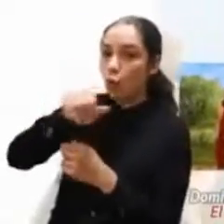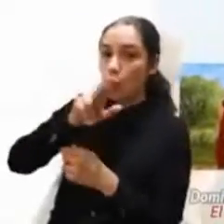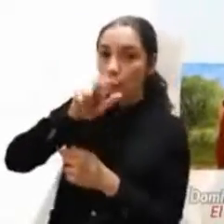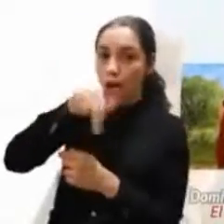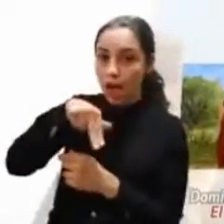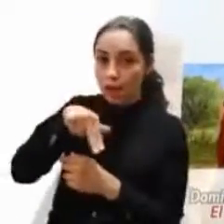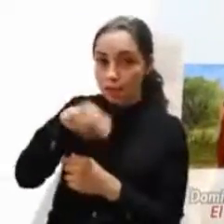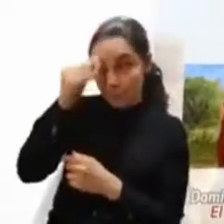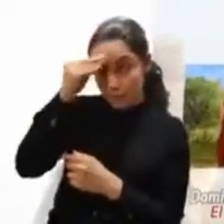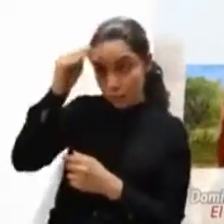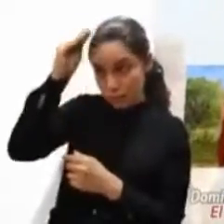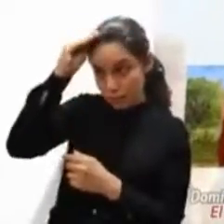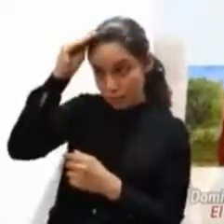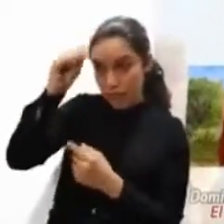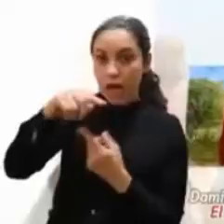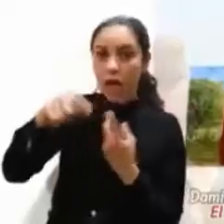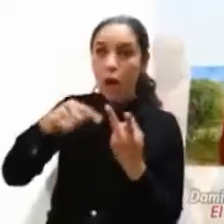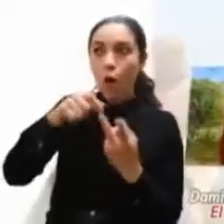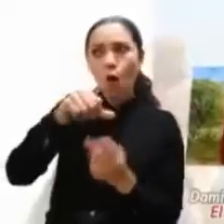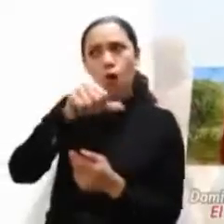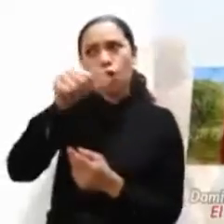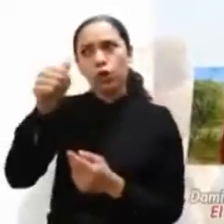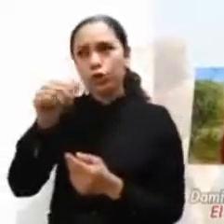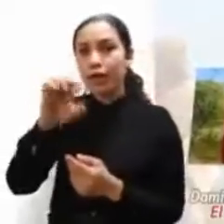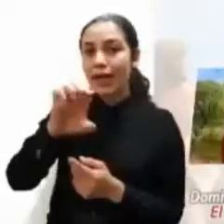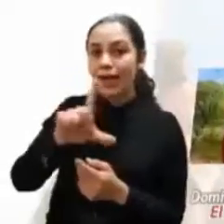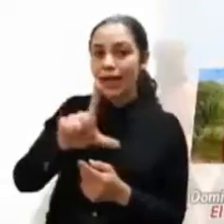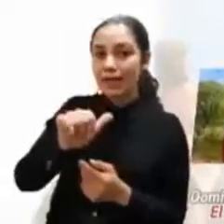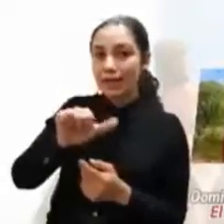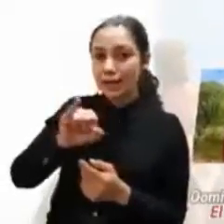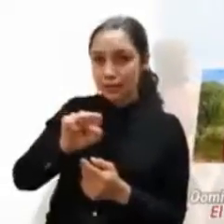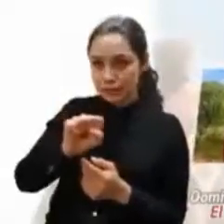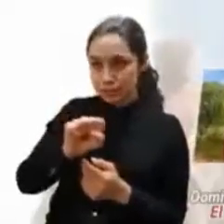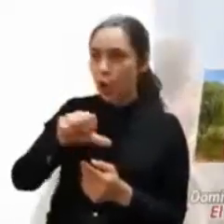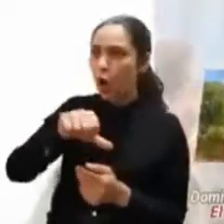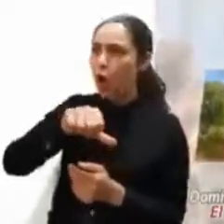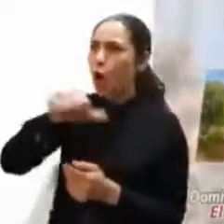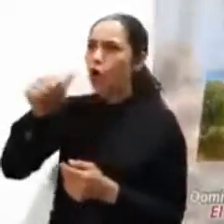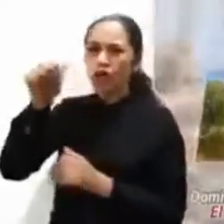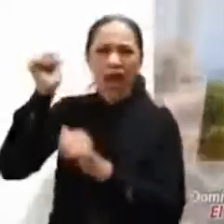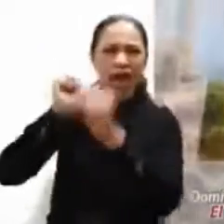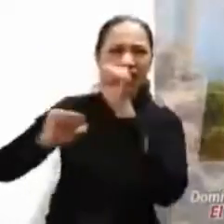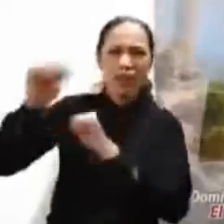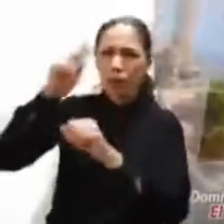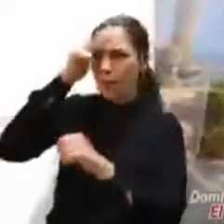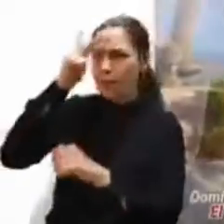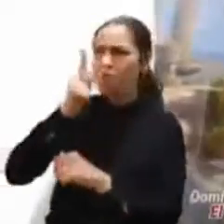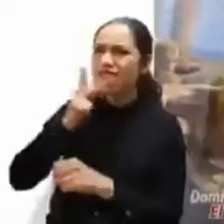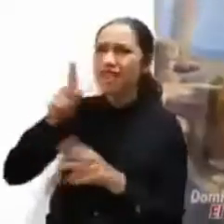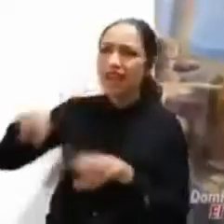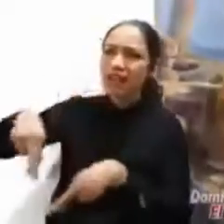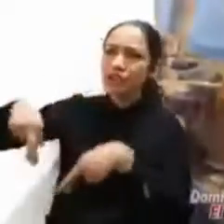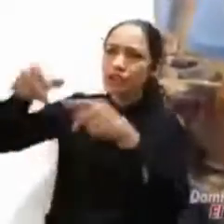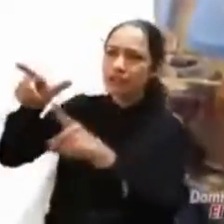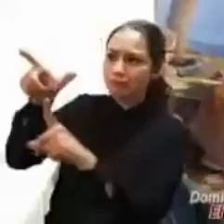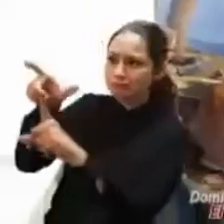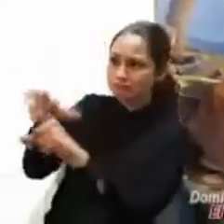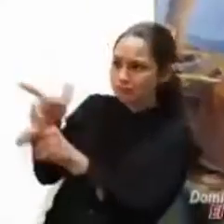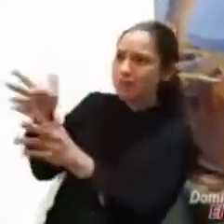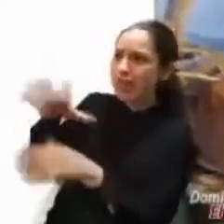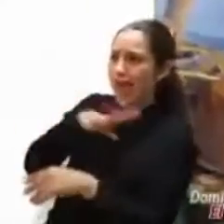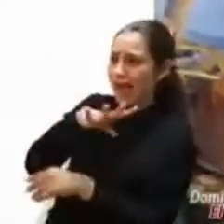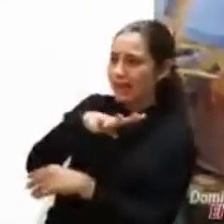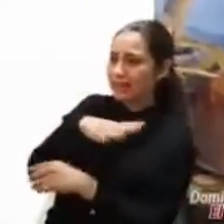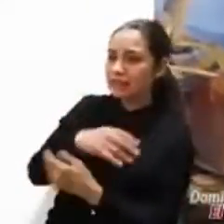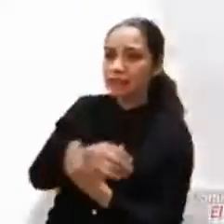y otros que alguno de los antiguos profetas que ha resucitado. Él les dijo: ¿y ustedes